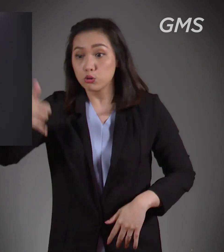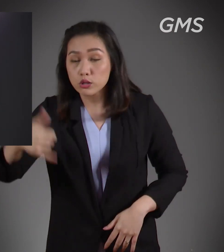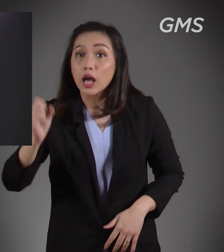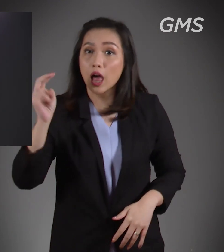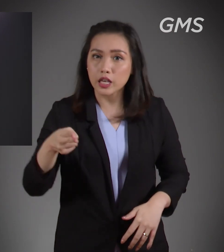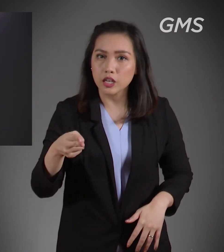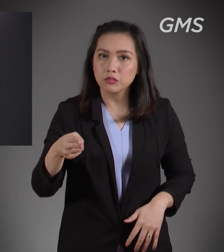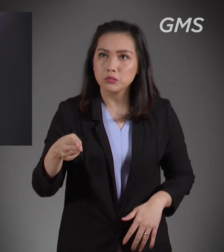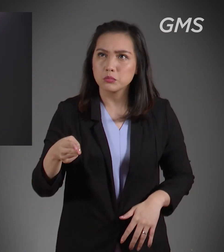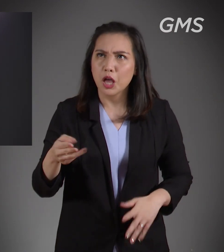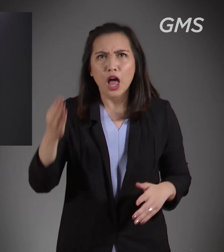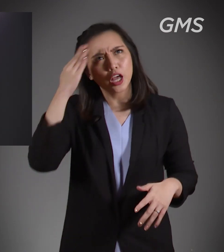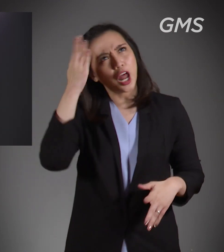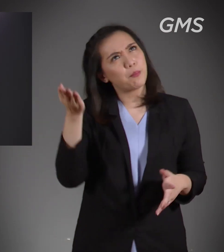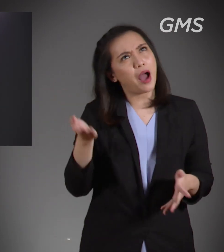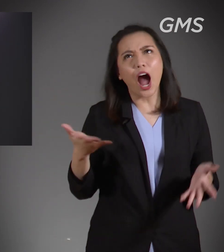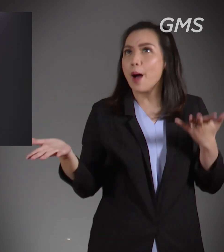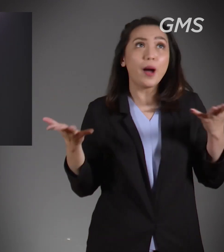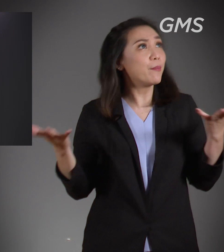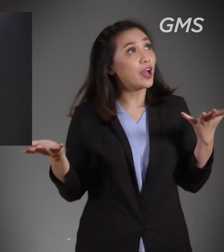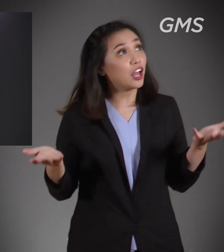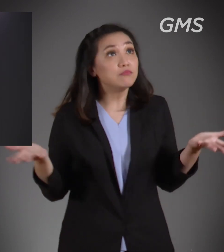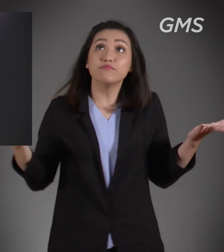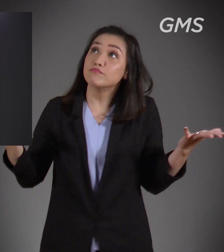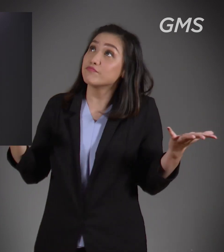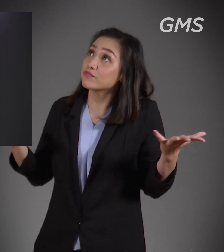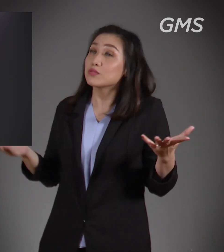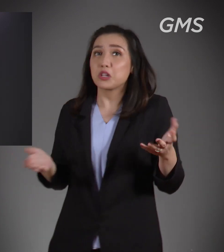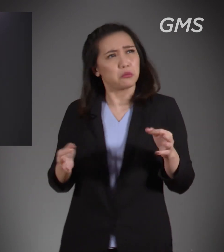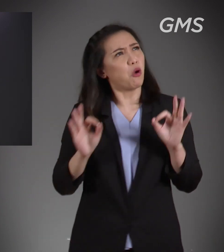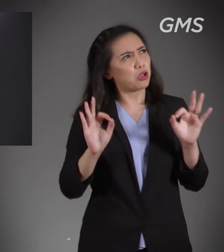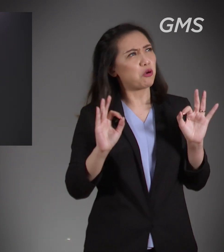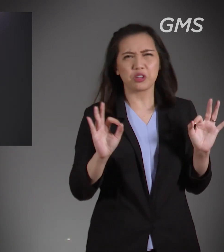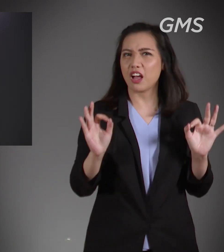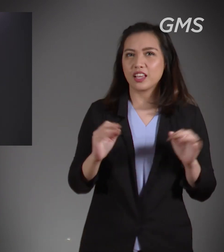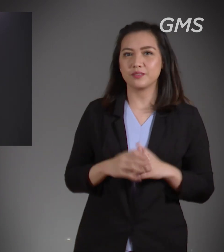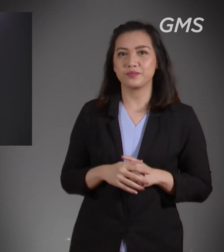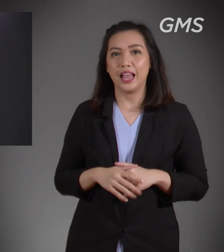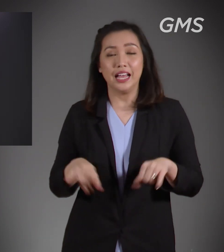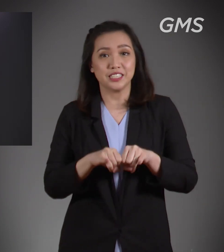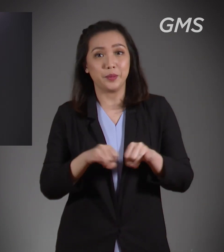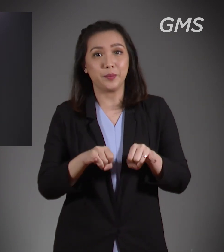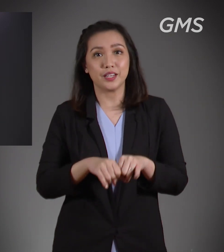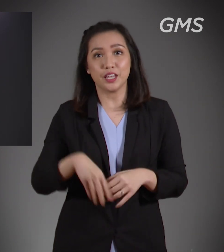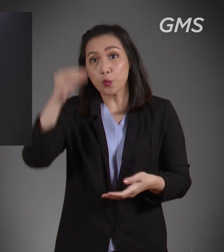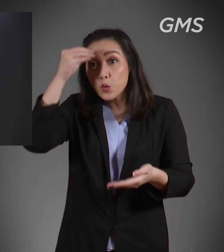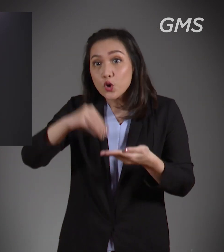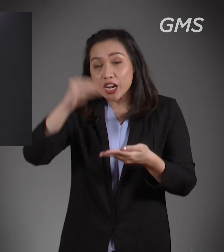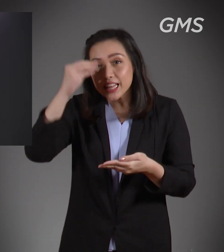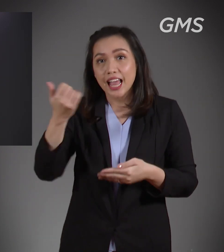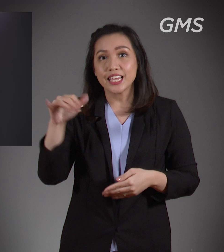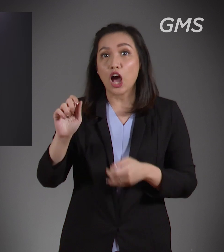apa-apa ya? Seperti anak muda, pelajar sekolah, nyontek sekali, berhasil lolos. Nyontek lagi,